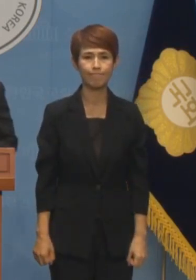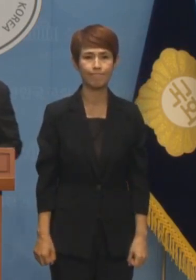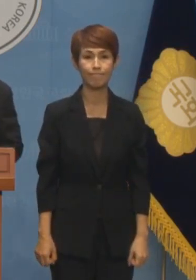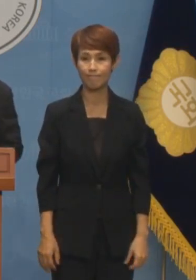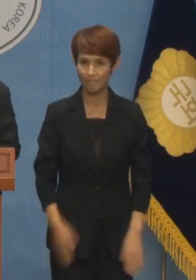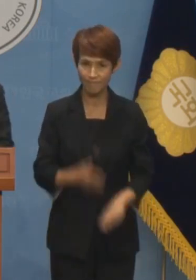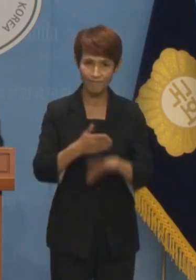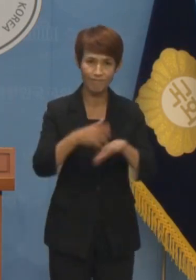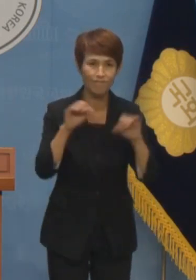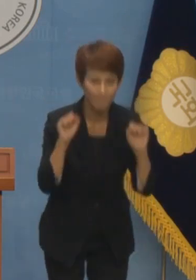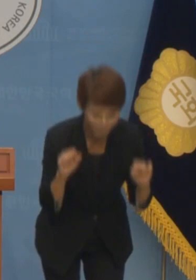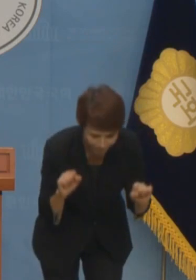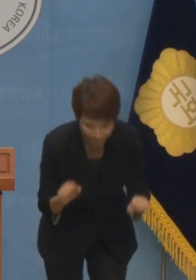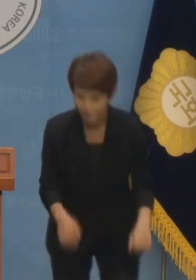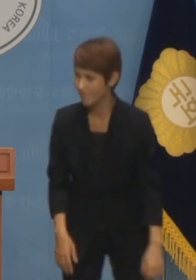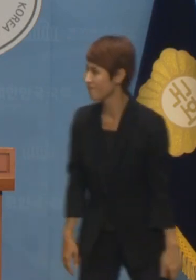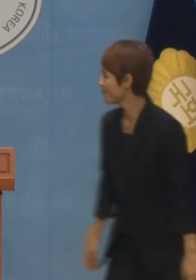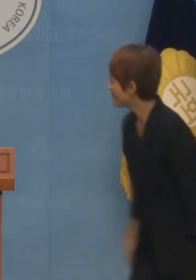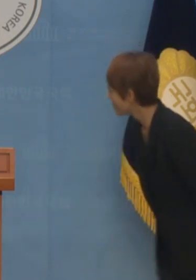예, 감사합니다.